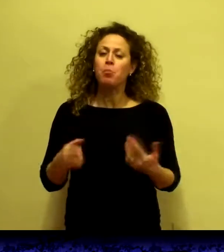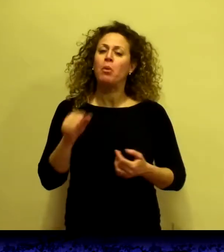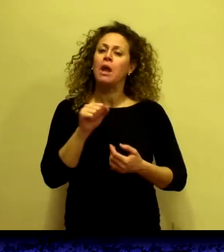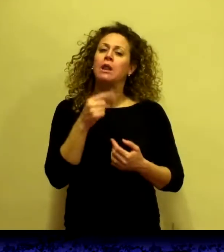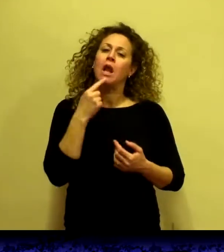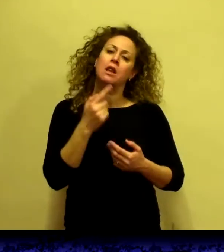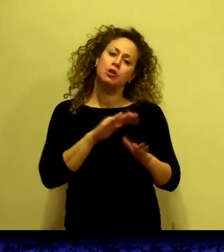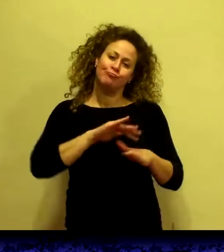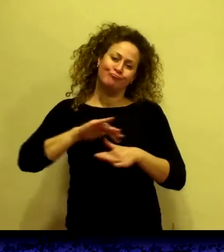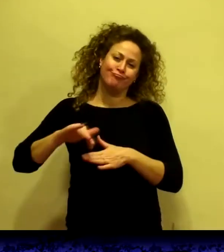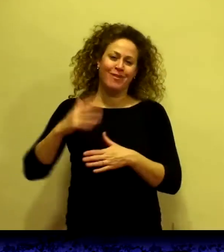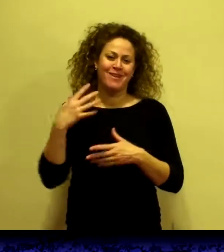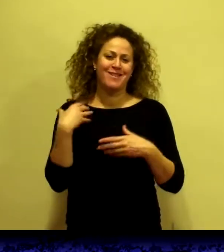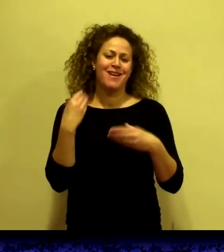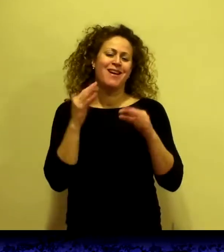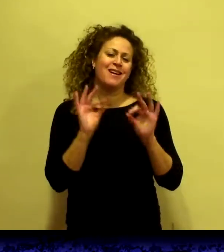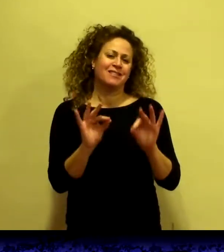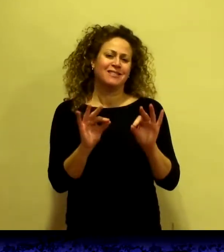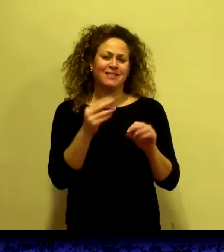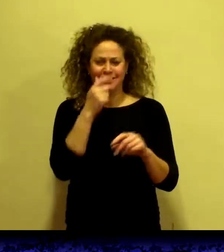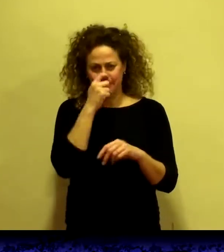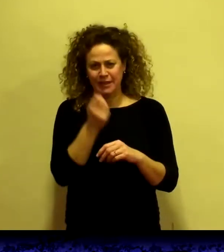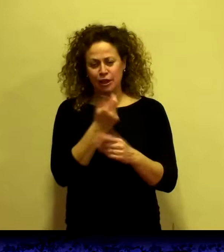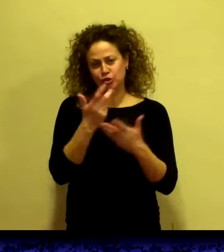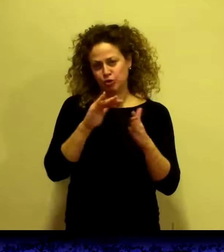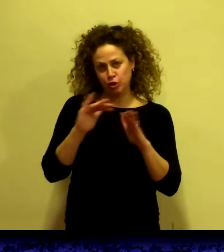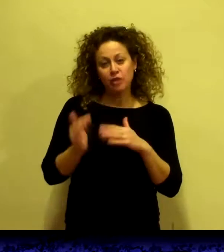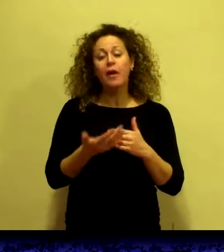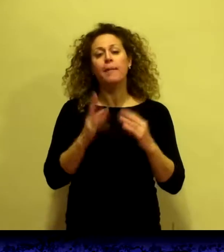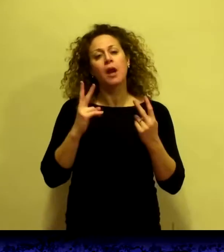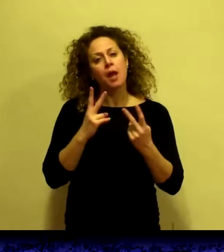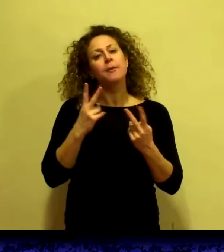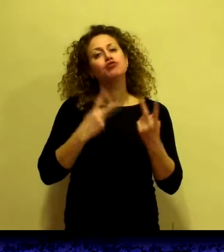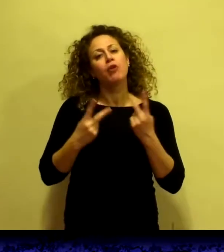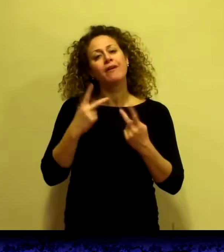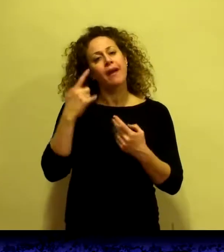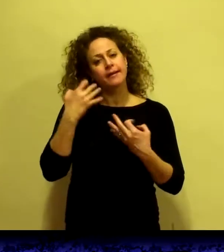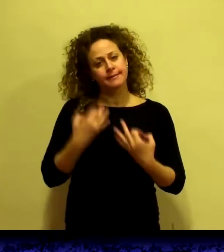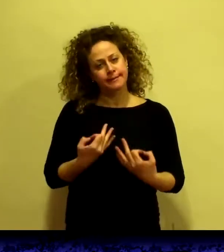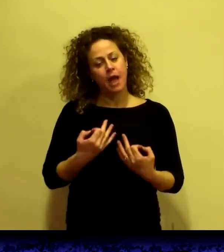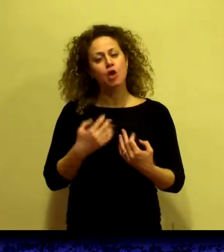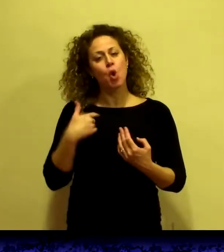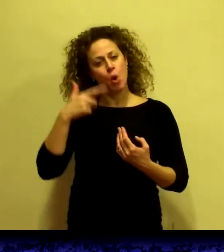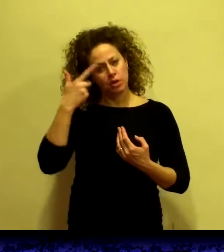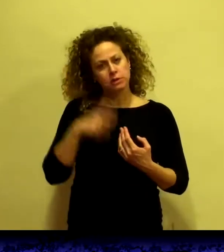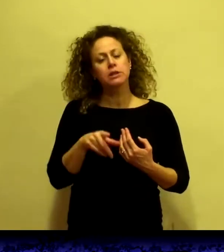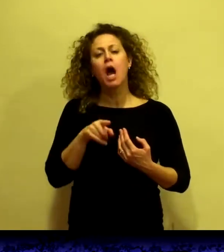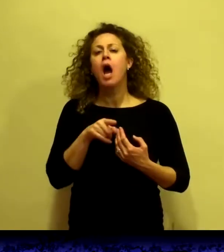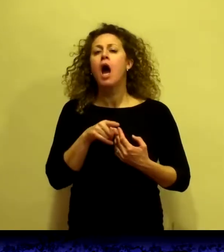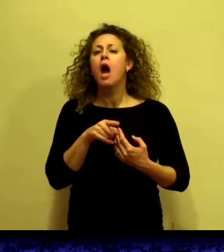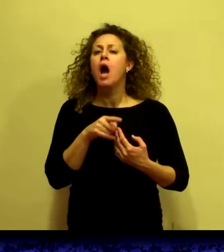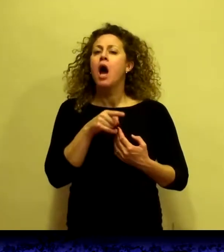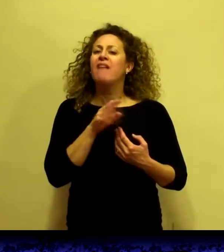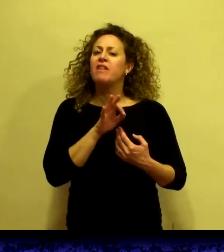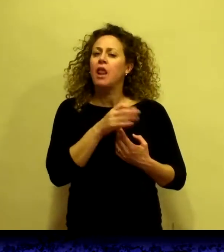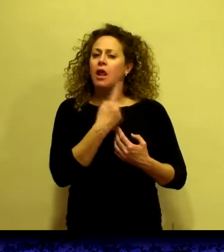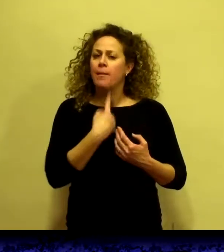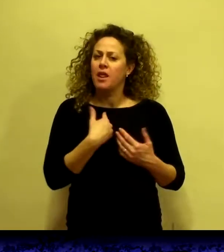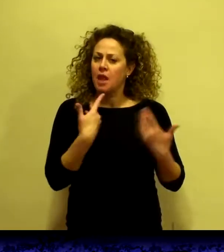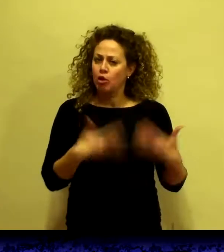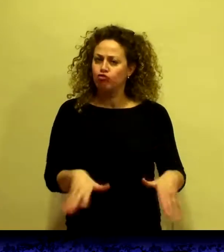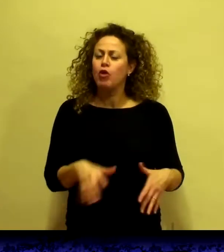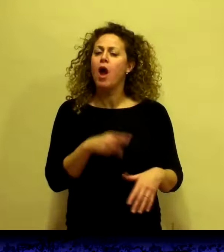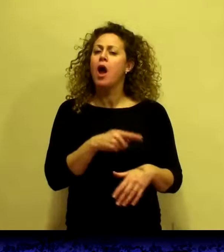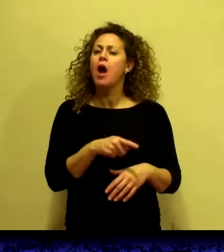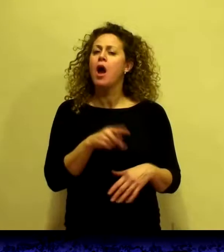Sappiamo, cioè me l'hai detto tu, che siete comunque preparati per i